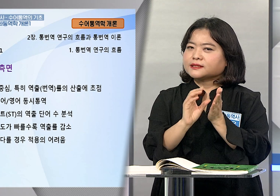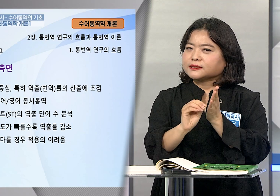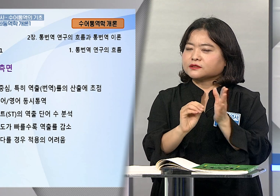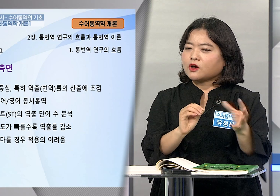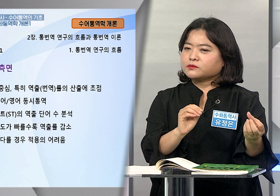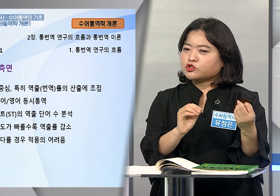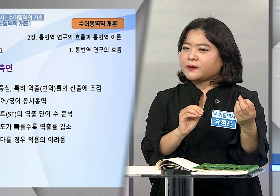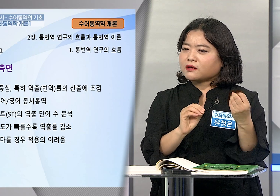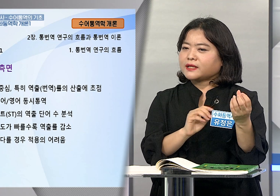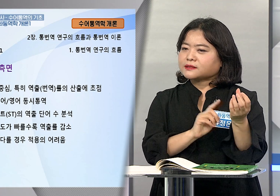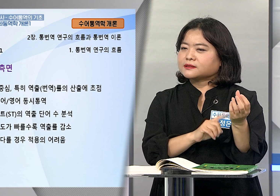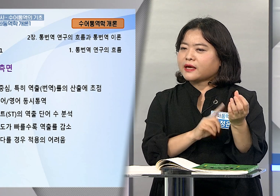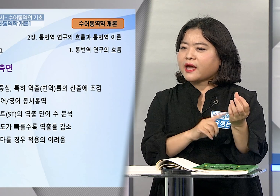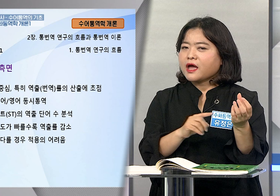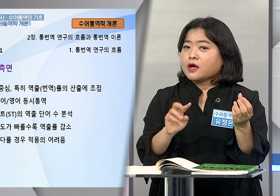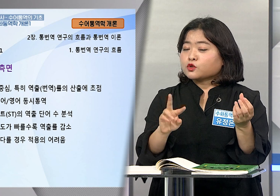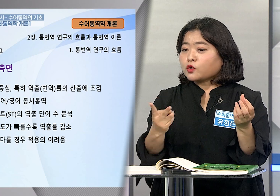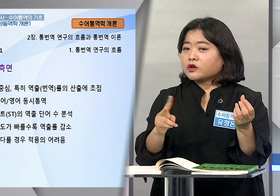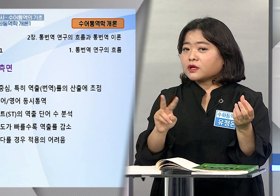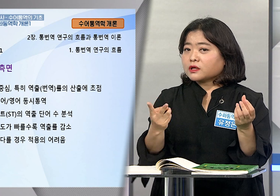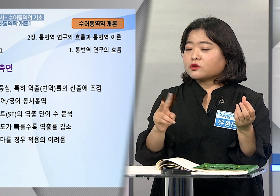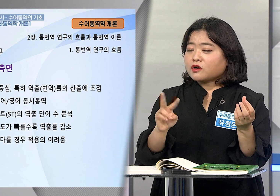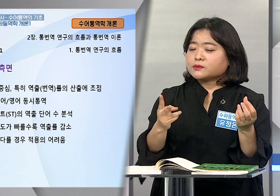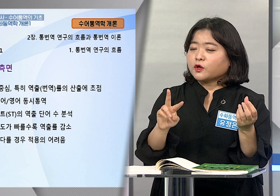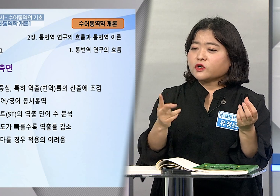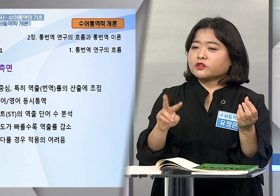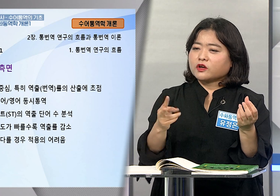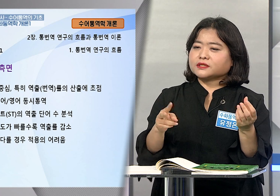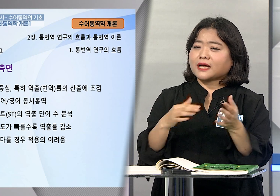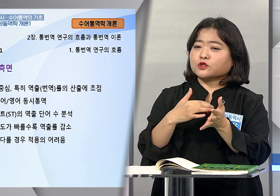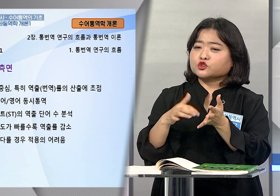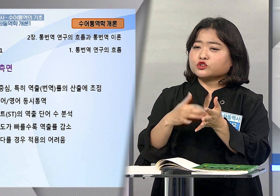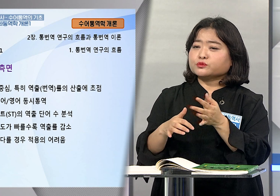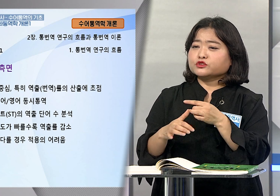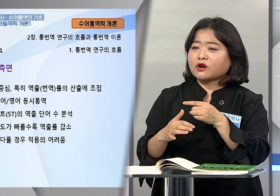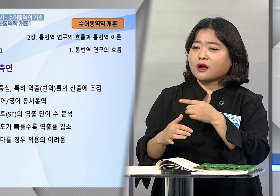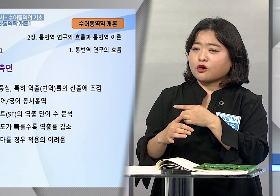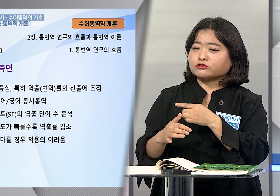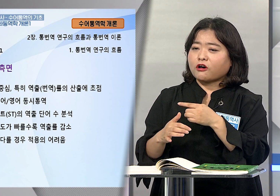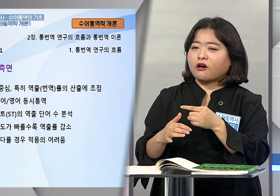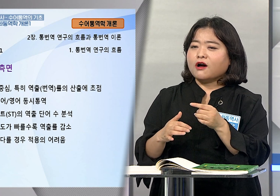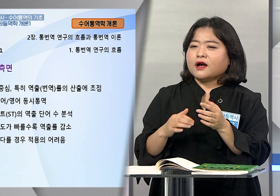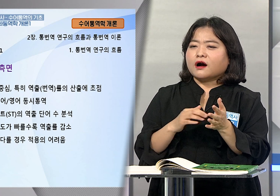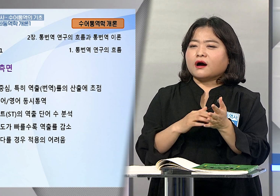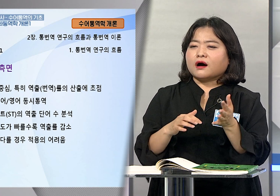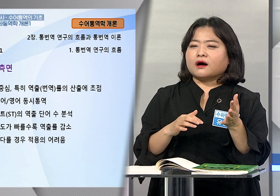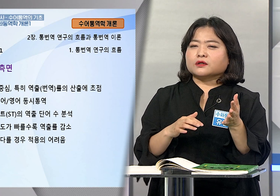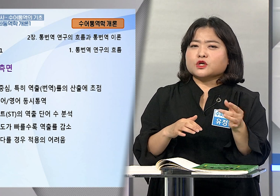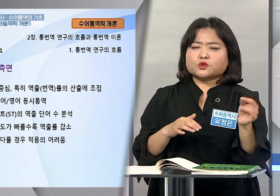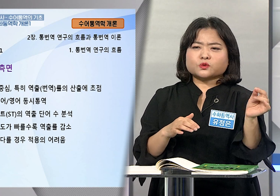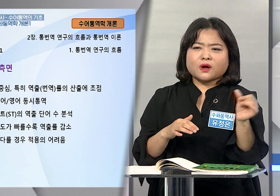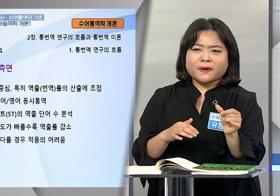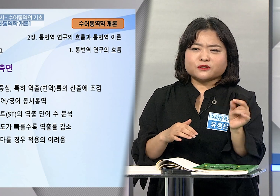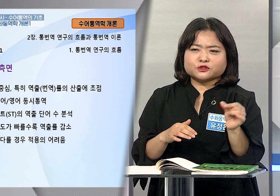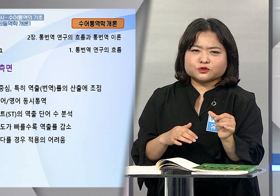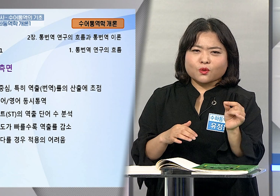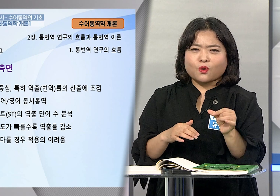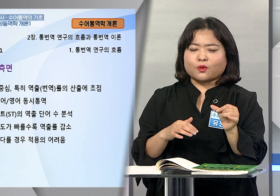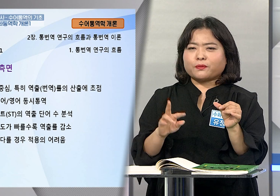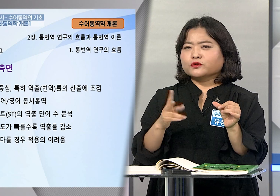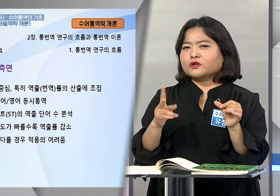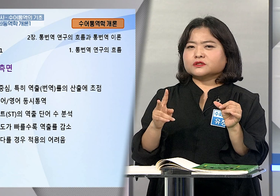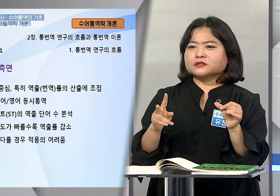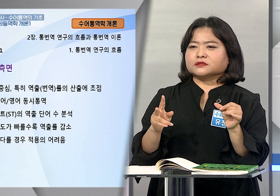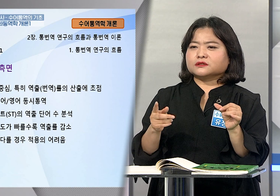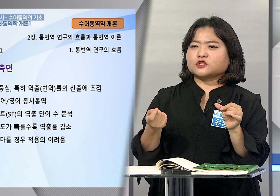출발어 텍스트, 처음 출발어 텍스트에 번역이 되어진 단어 수를 분석한 거고요. 속도가